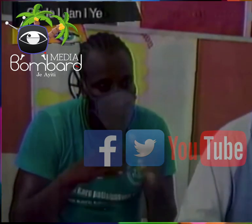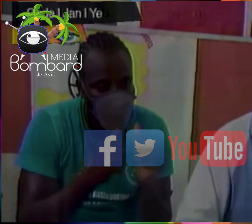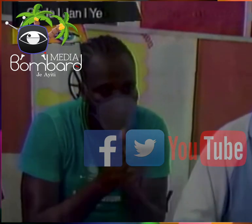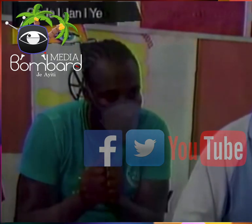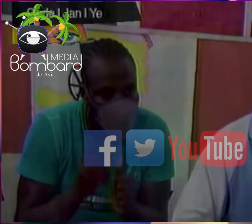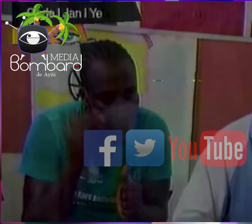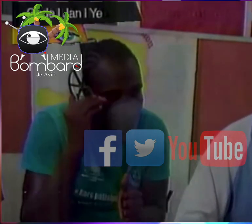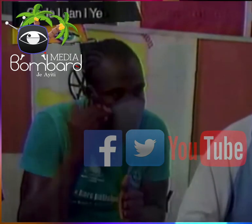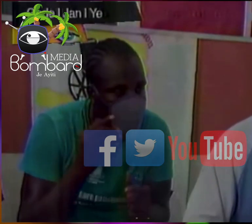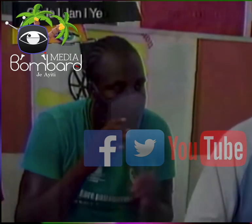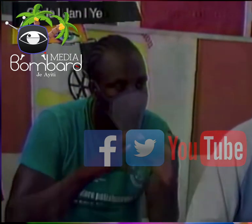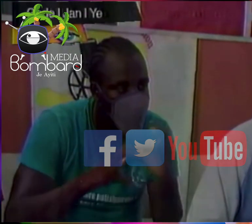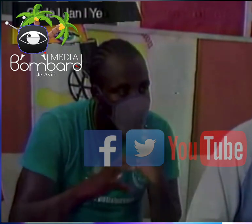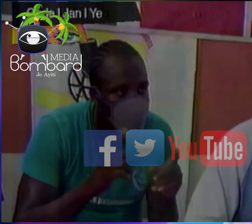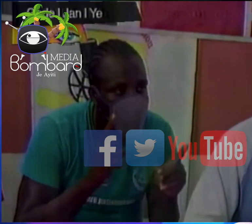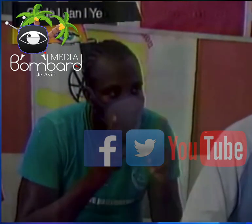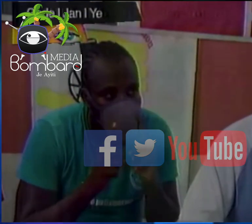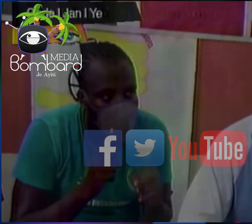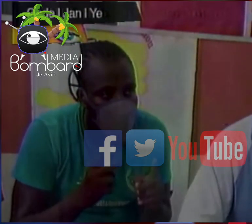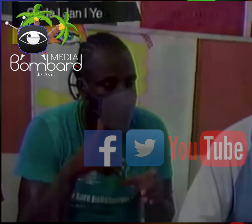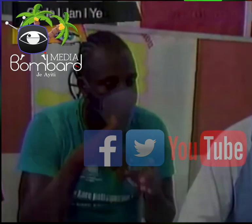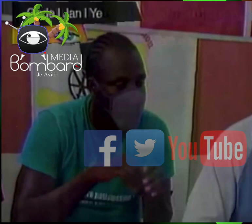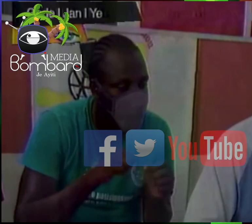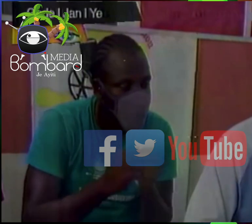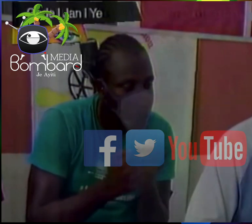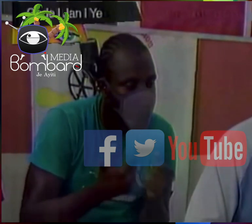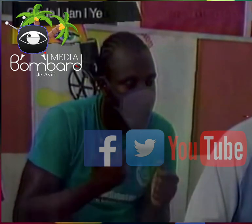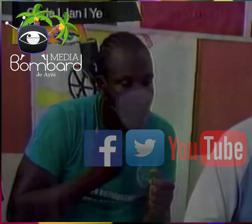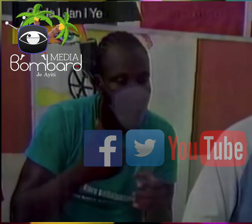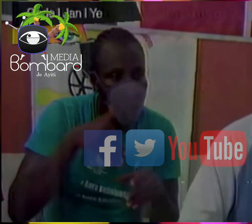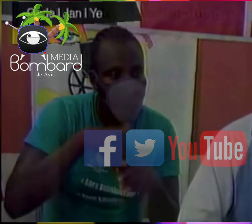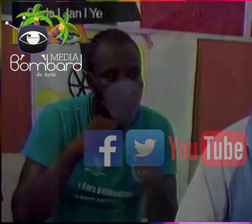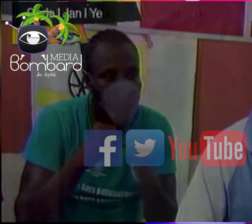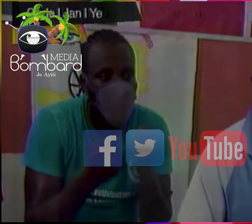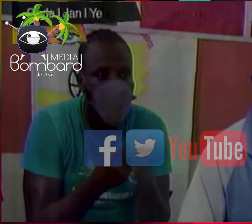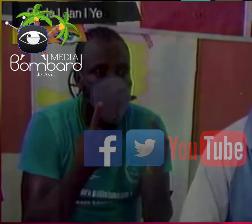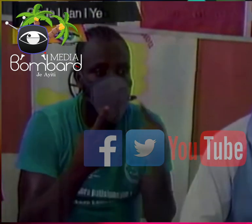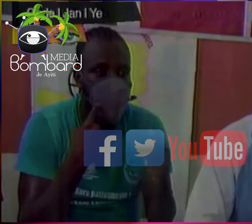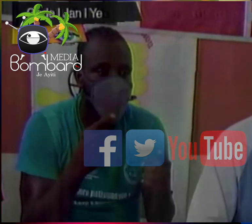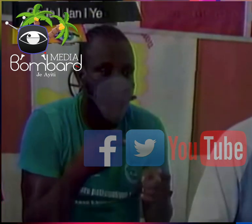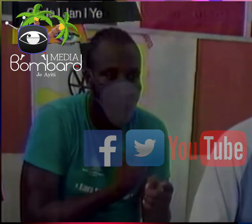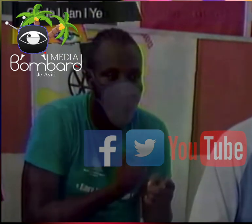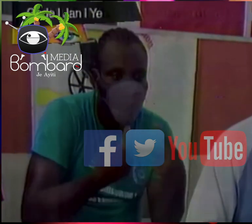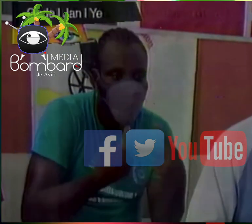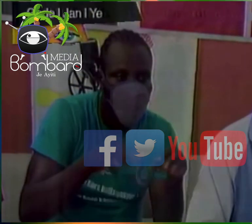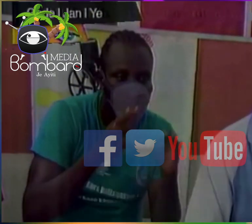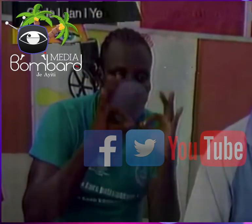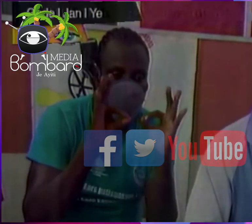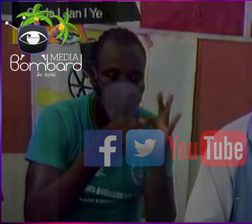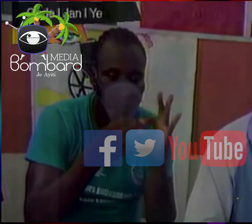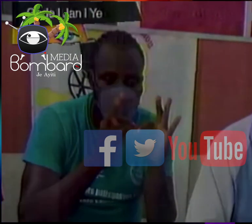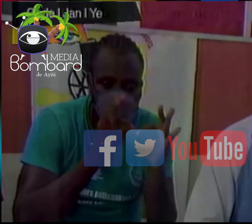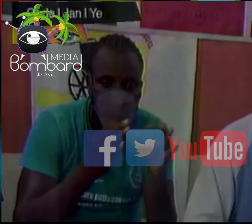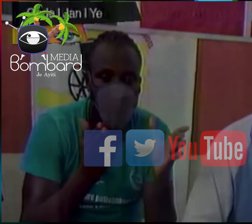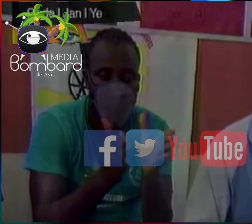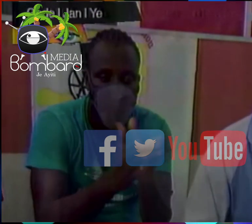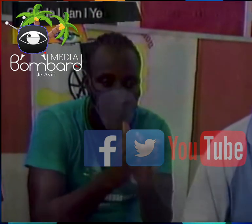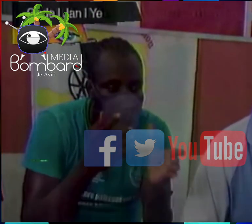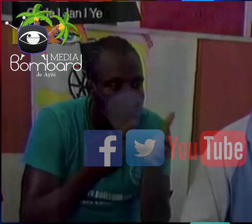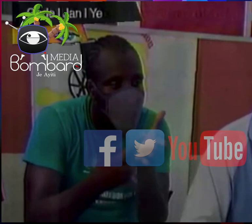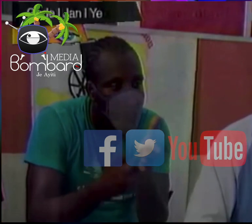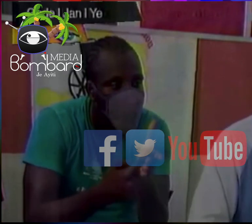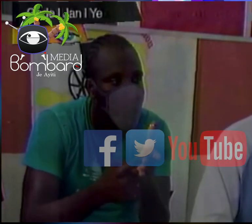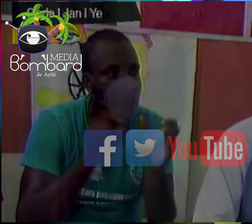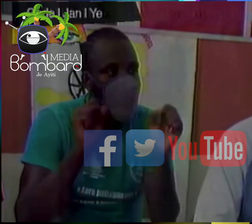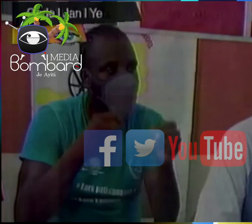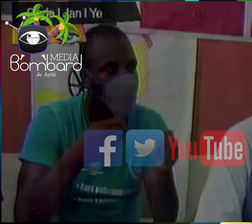que nous, j'ai moyen de faire marche, tout le monde a fait sauver pour nous. Tout ça, nous avons des handicapés. Je ne veux dire là, nous-mêmes, handicapés,